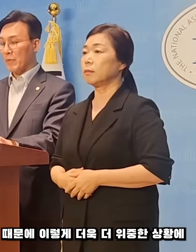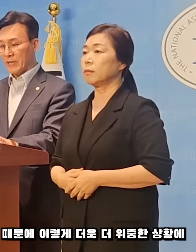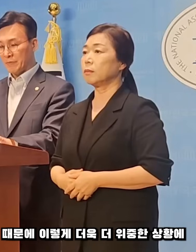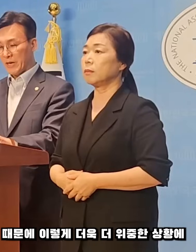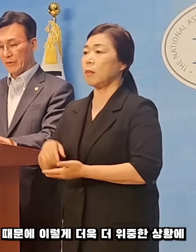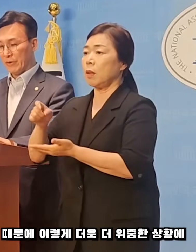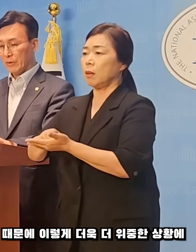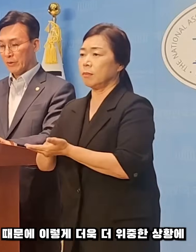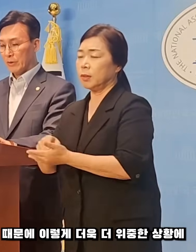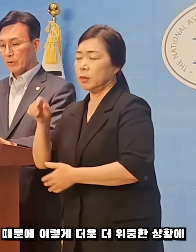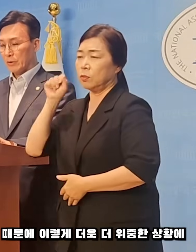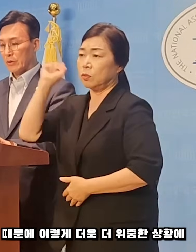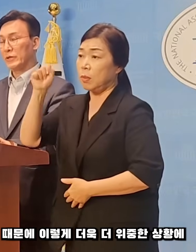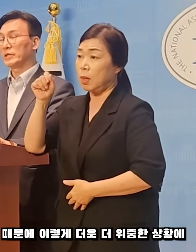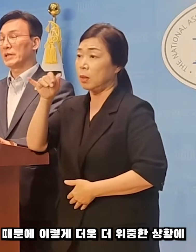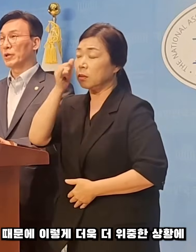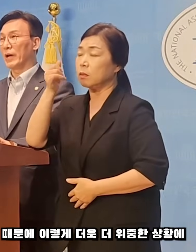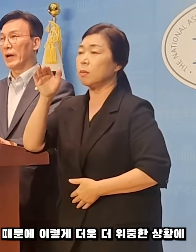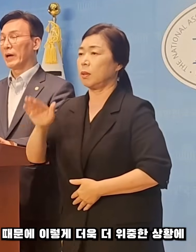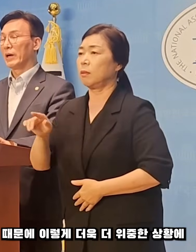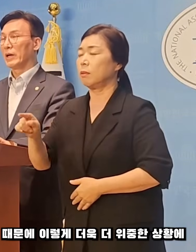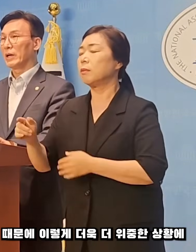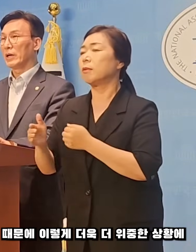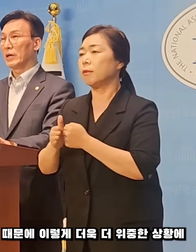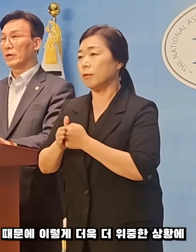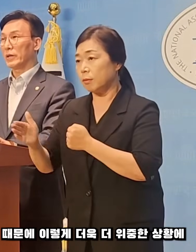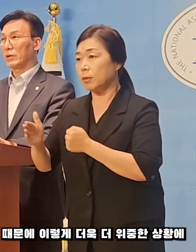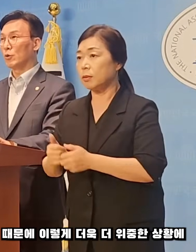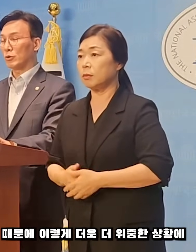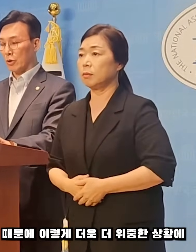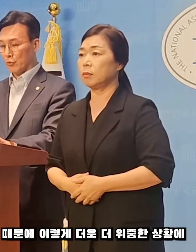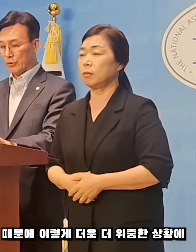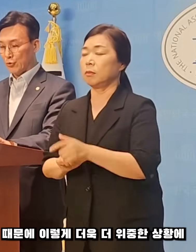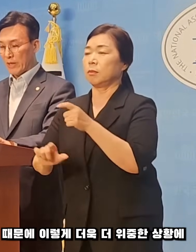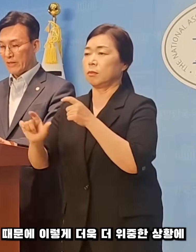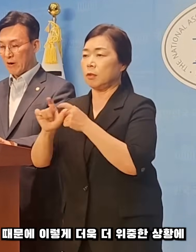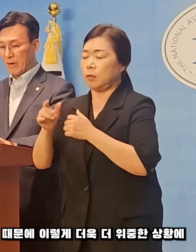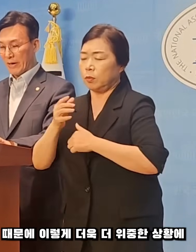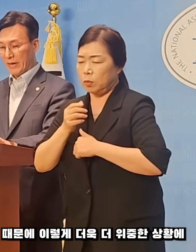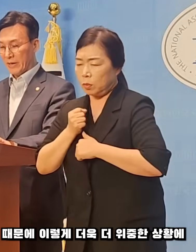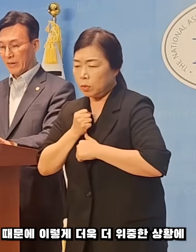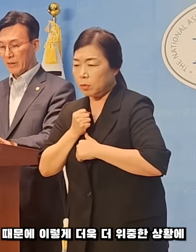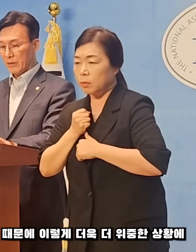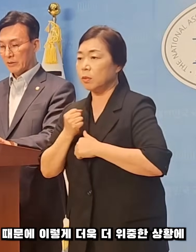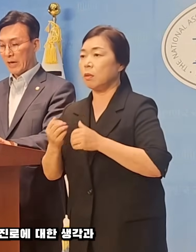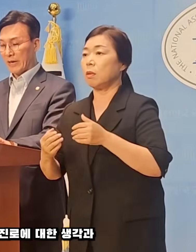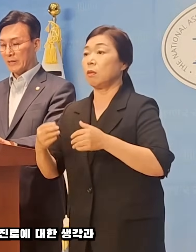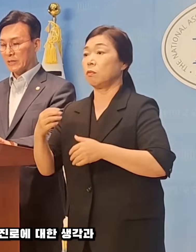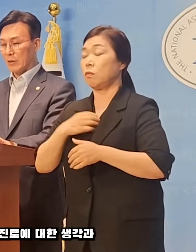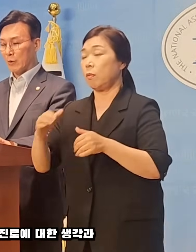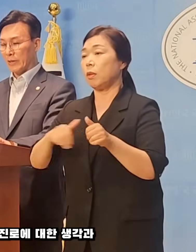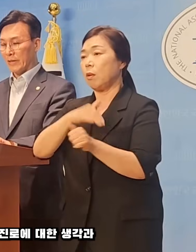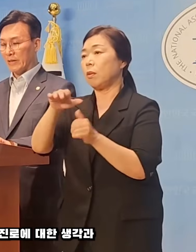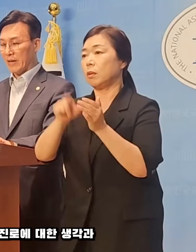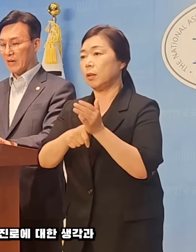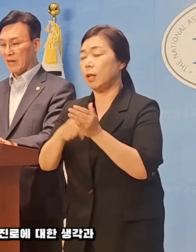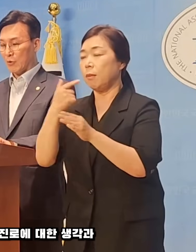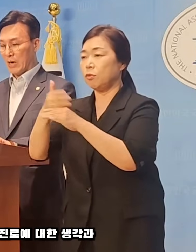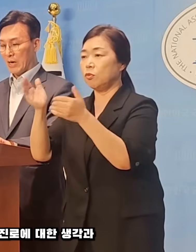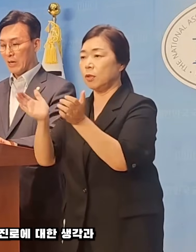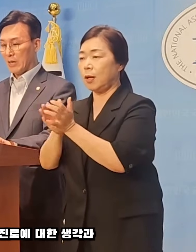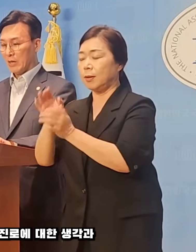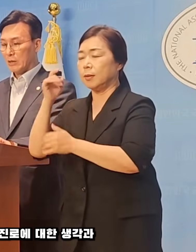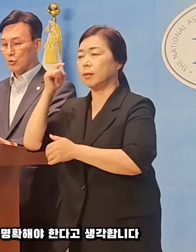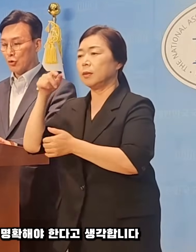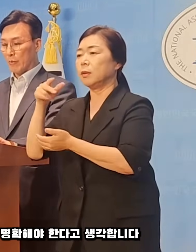급한 출마이지만 그렇기 때문에 이렇게 더욱더 위중한 상황에 당의 진로에 대한